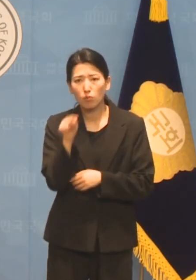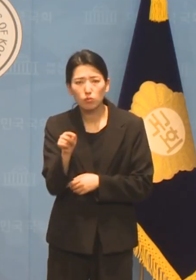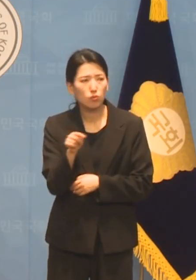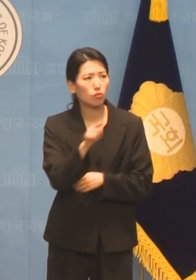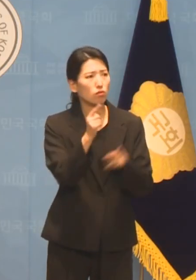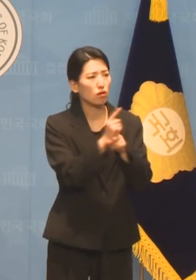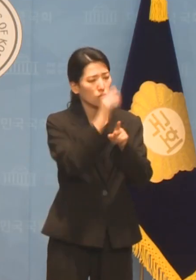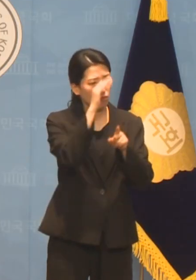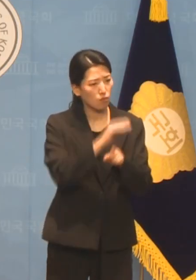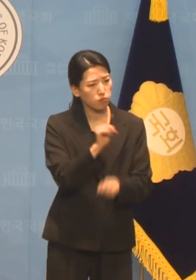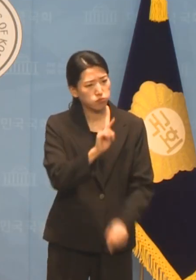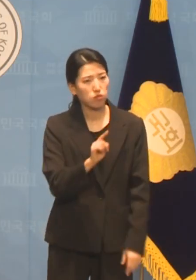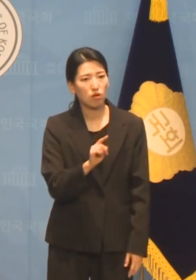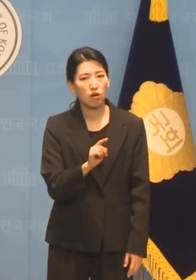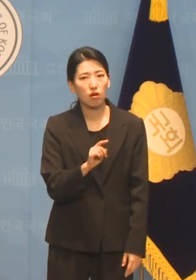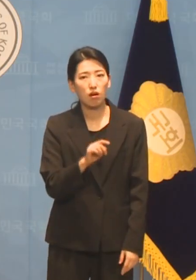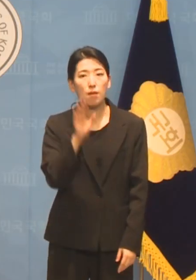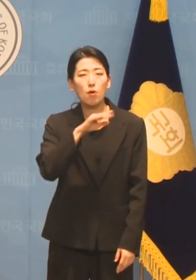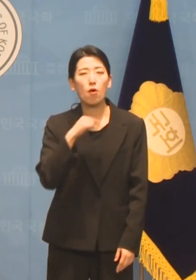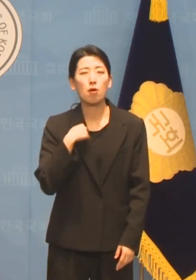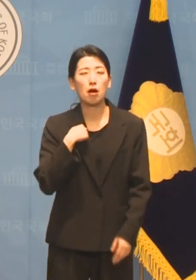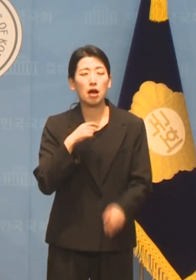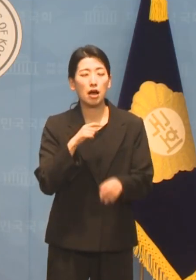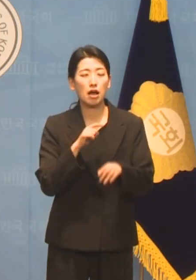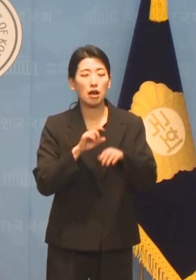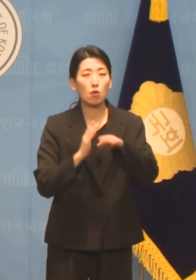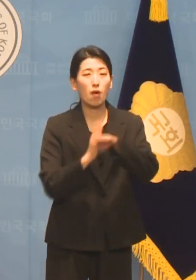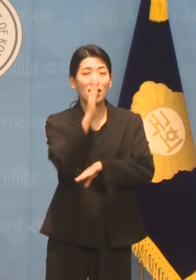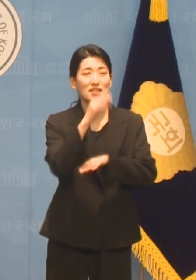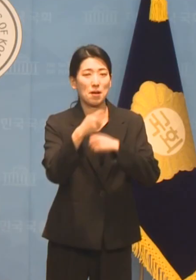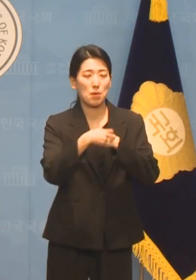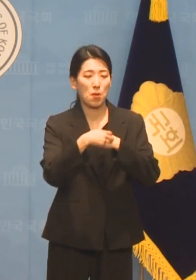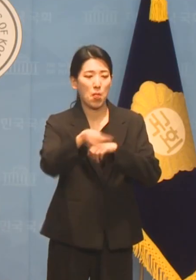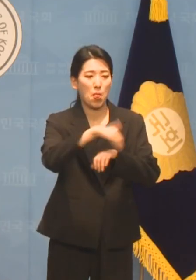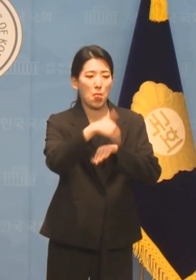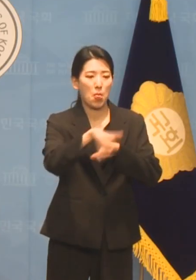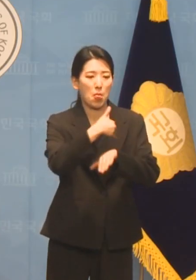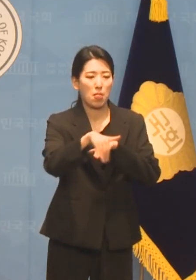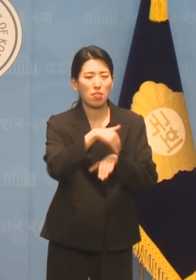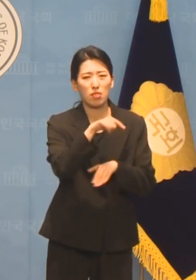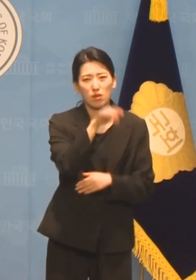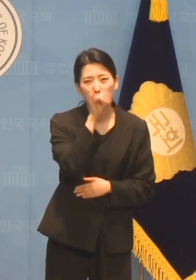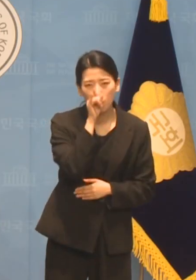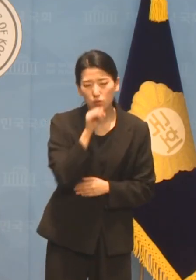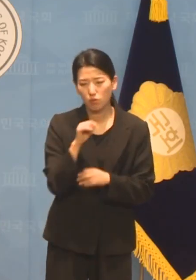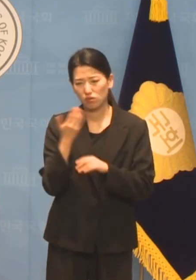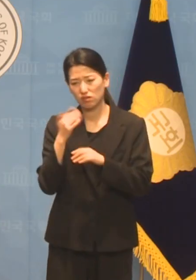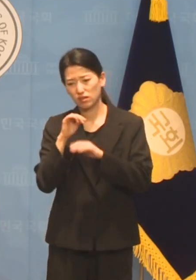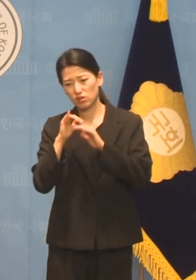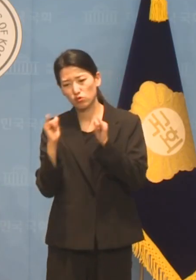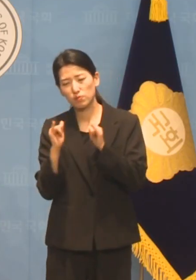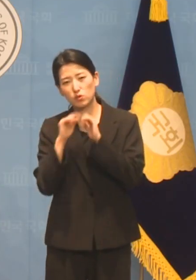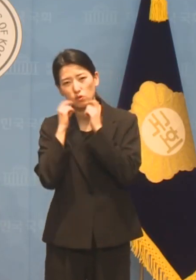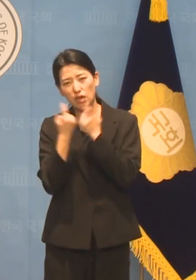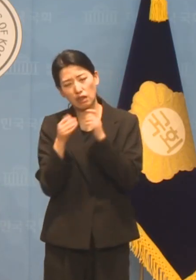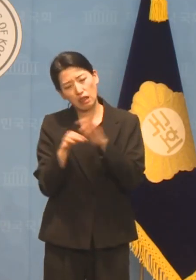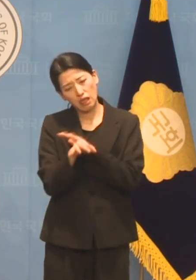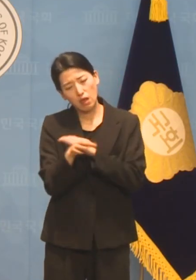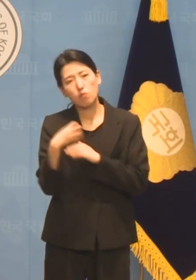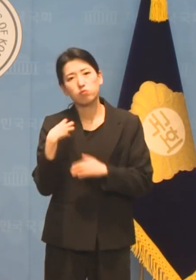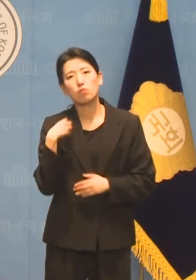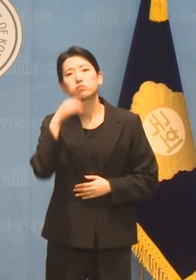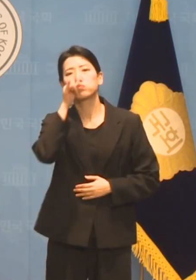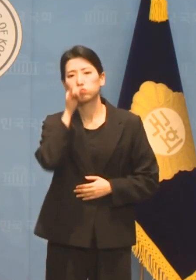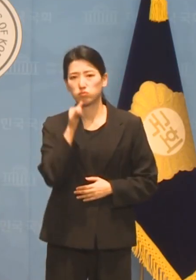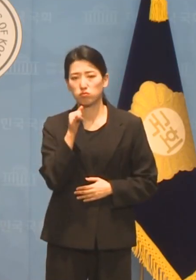실손보험은 불필요한 의료 이용과 가계 부담을 증가시키는 원인으로 제기되고 있는 만큼 보험사의 이익을 보장하는